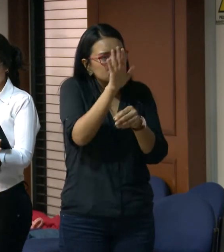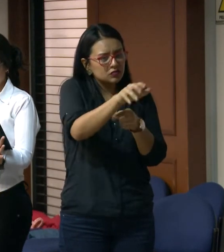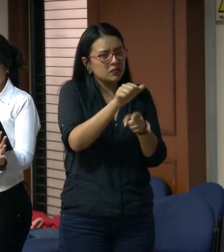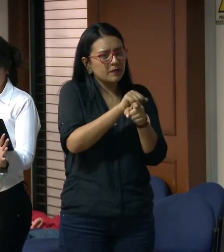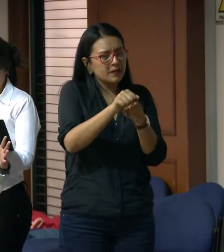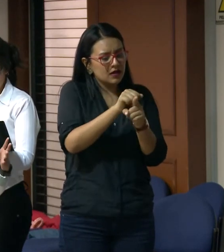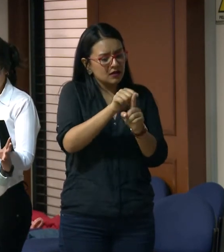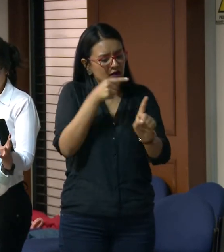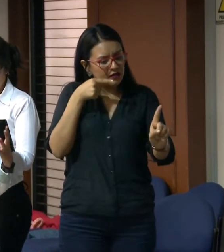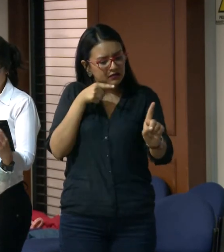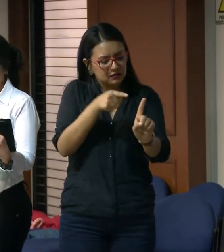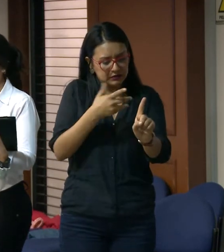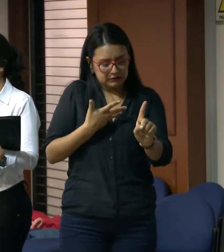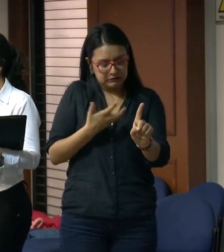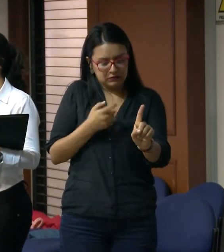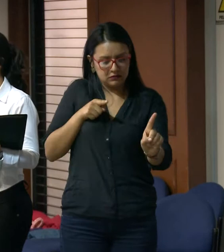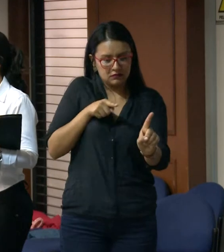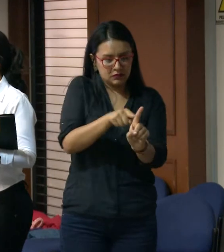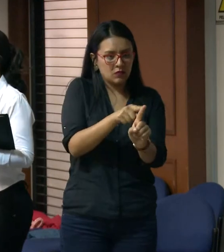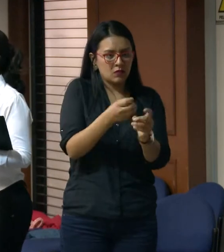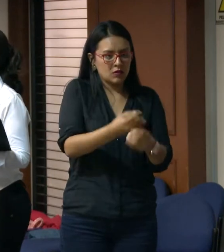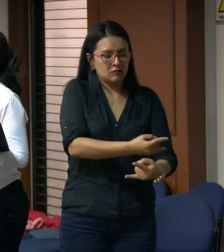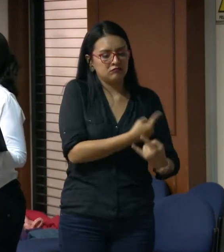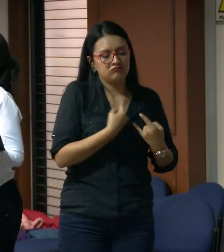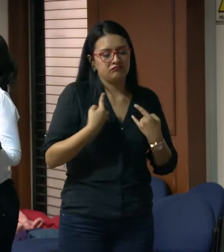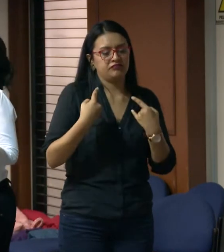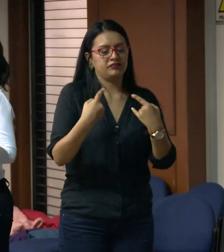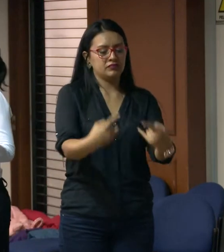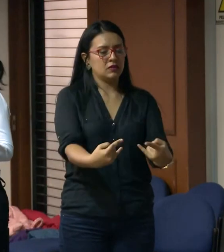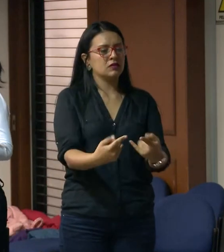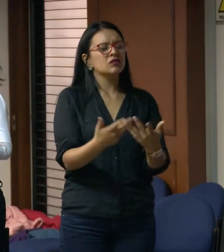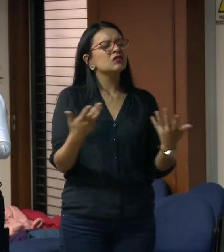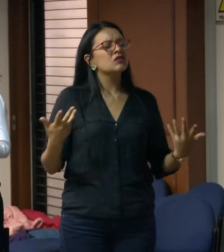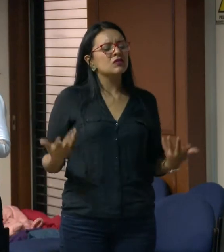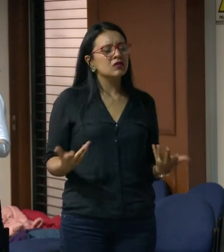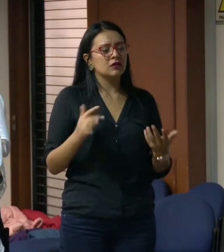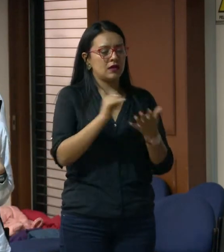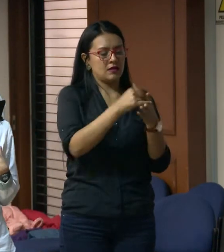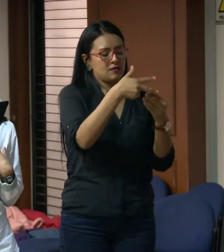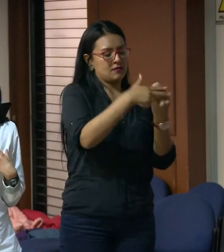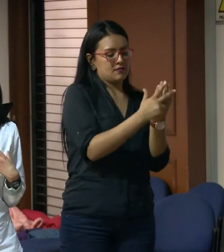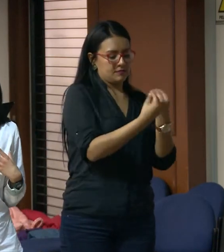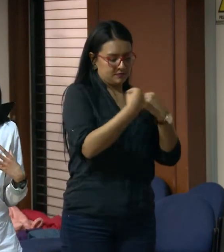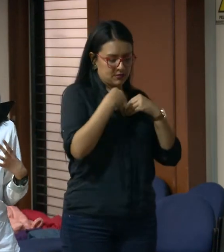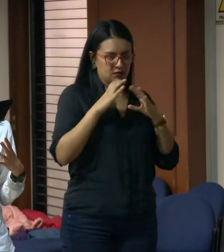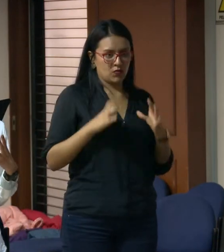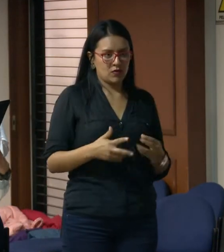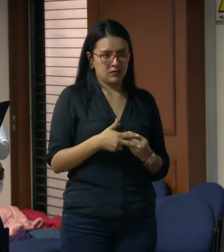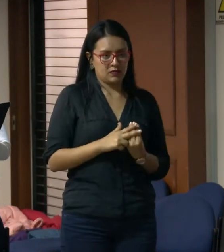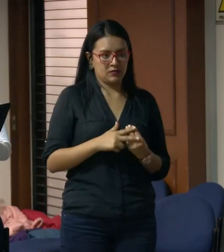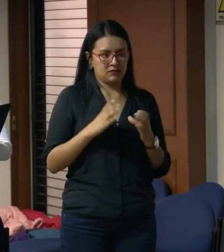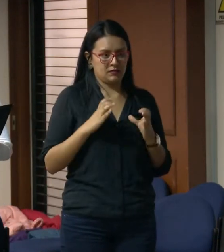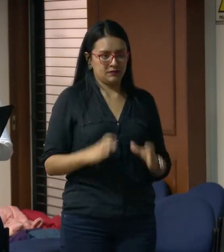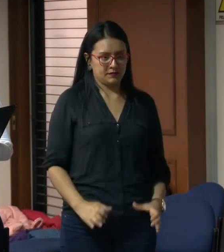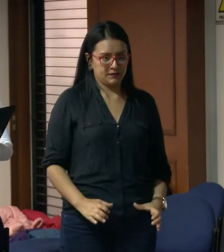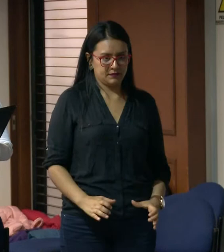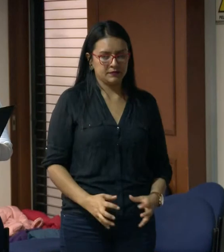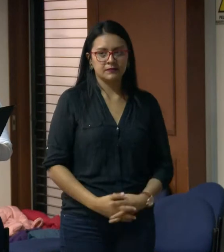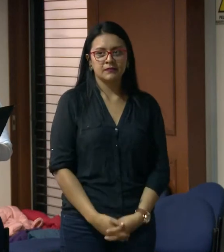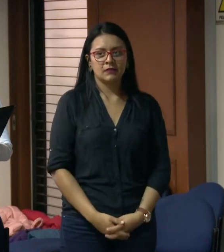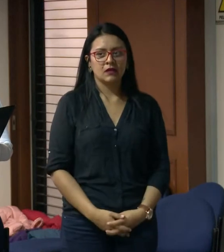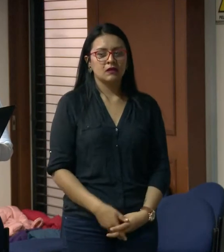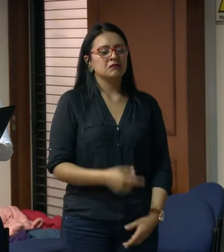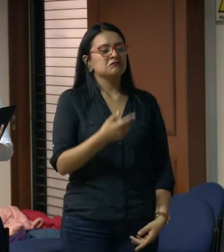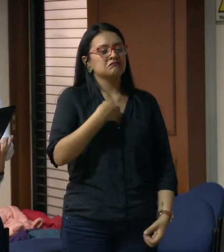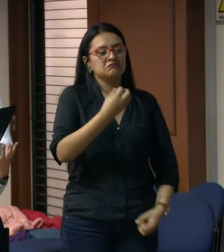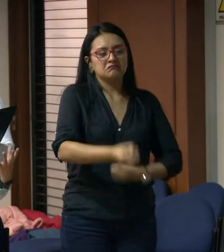prácticas intencionadas que nosotros podemos transmitir a los otros, en donde utilizamos como herramienta nuestro cuerpo. Entonces